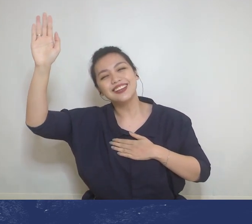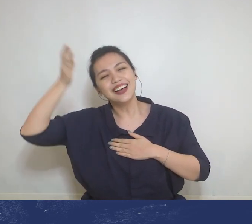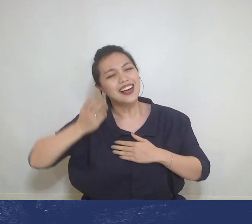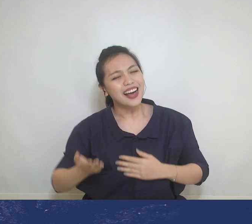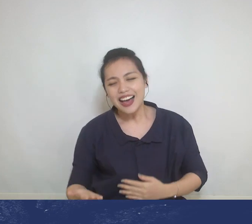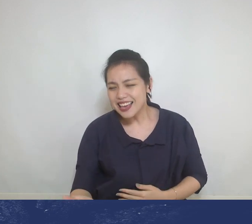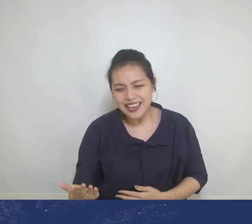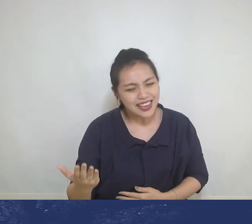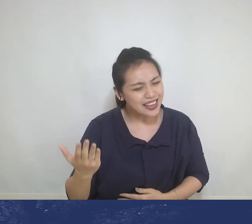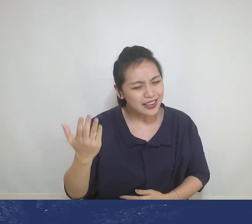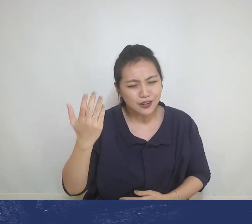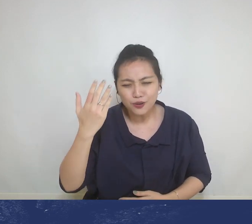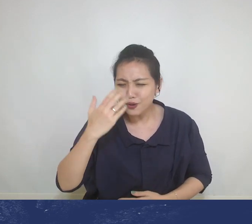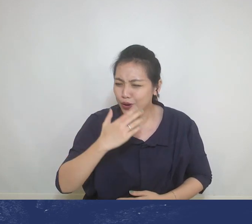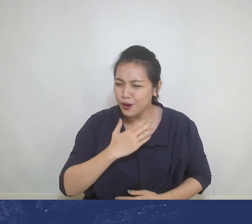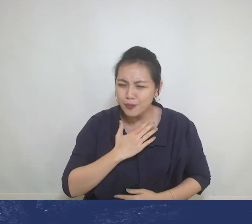Tuhan.